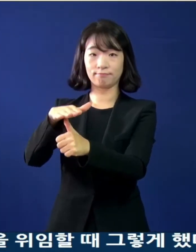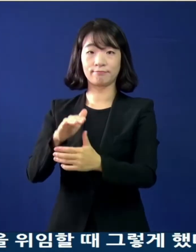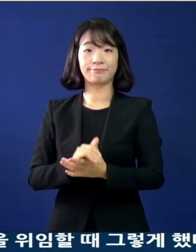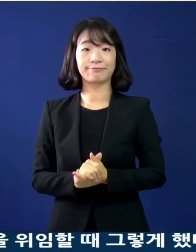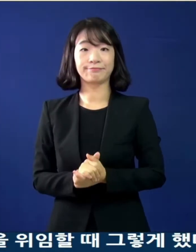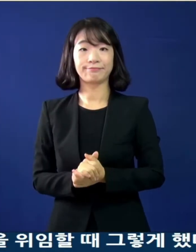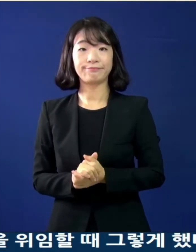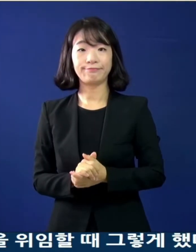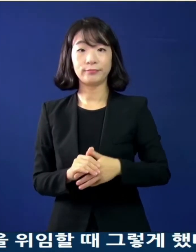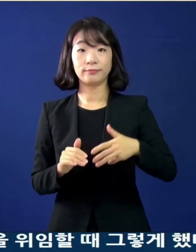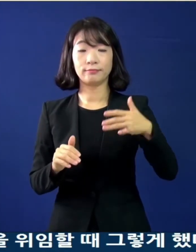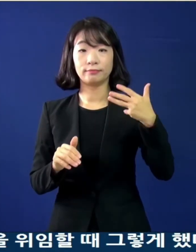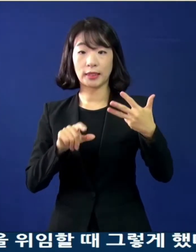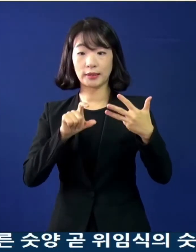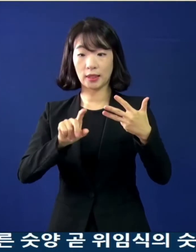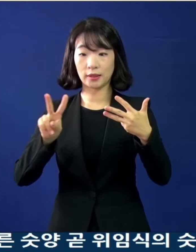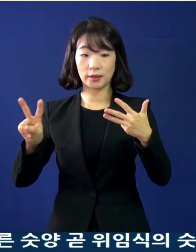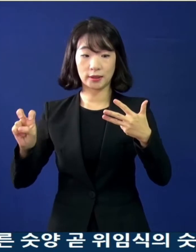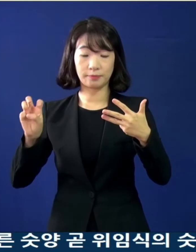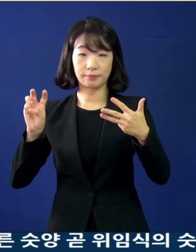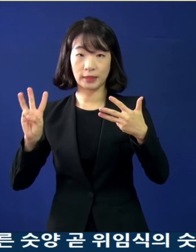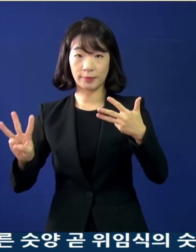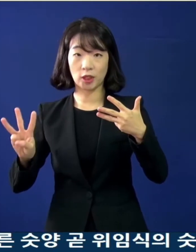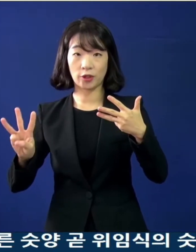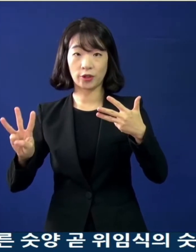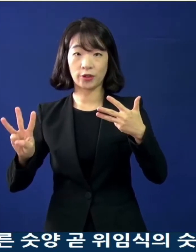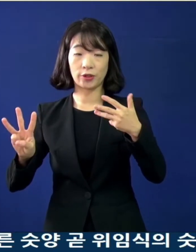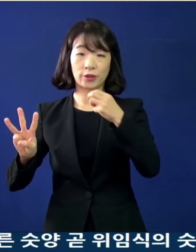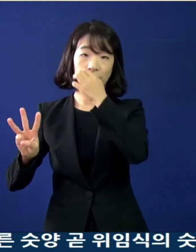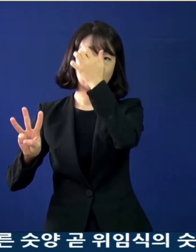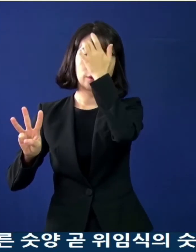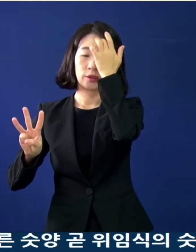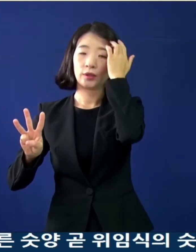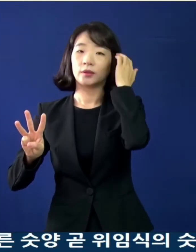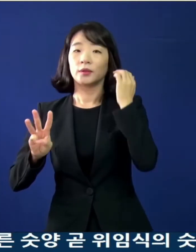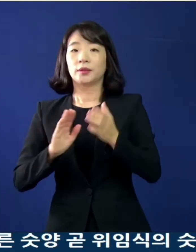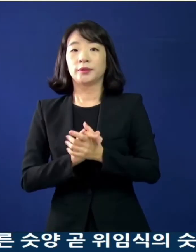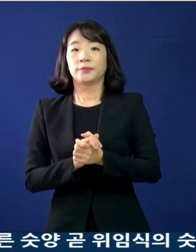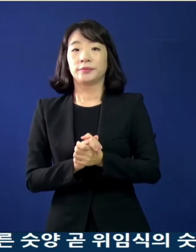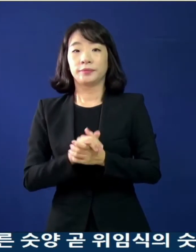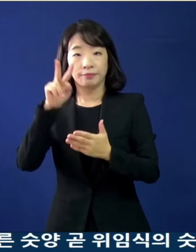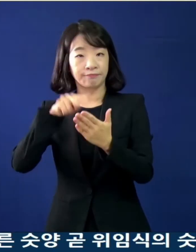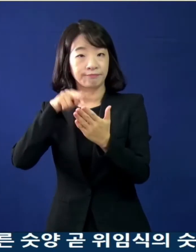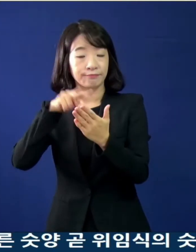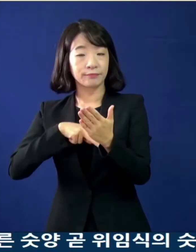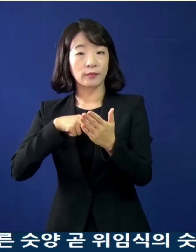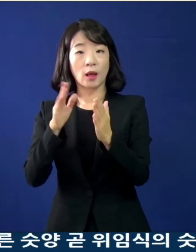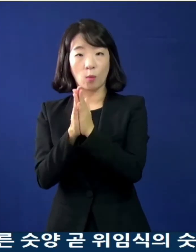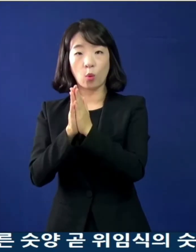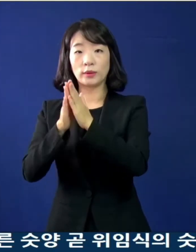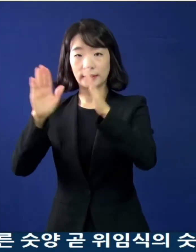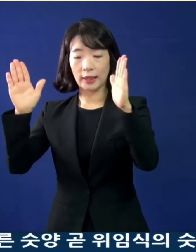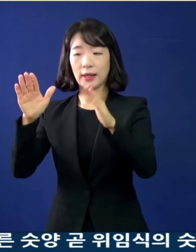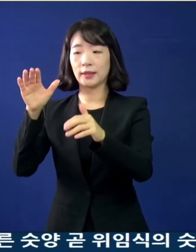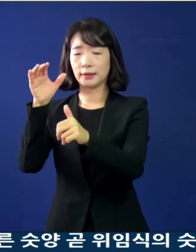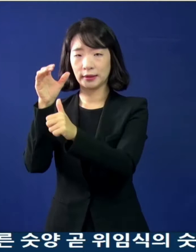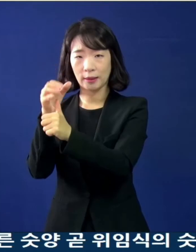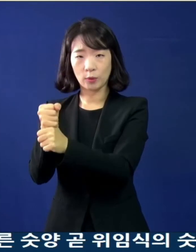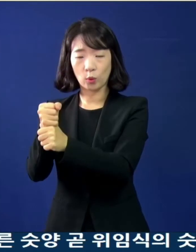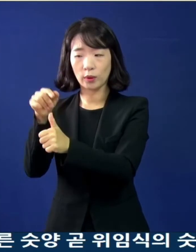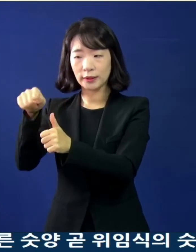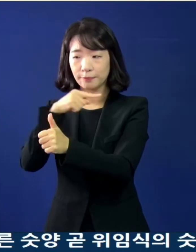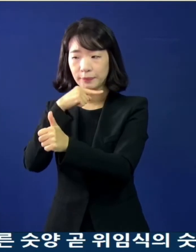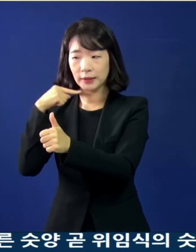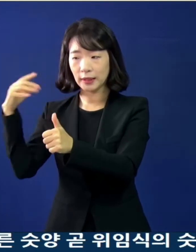자, 23절 같이 한번 읽으면서 내용 잘 파악합시다. 시작. 모세가 잡고 그 피를